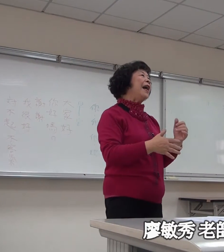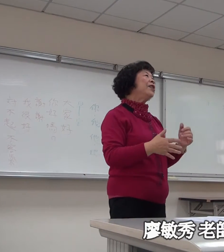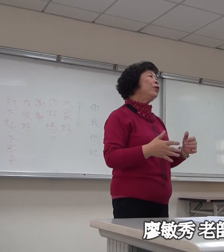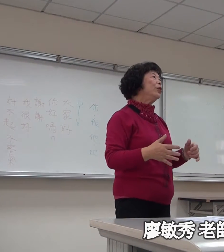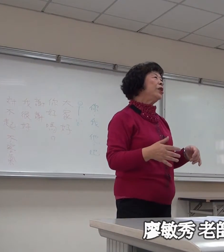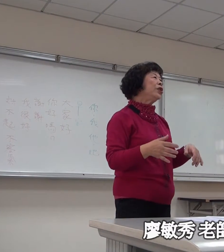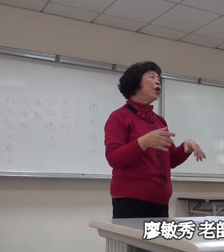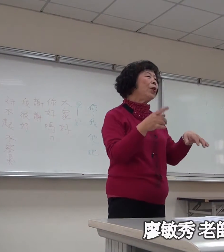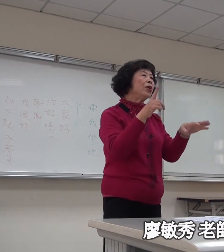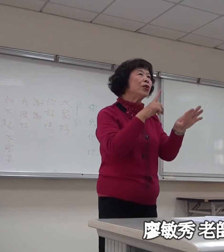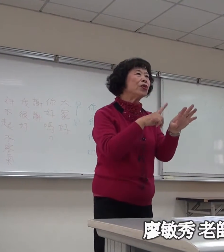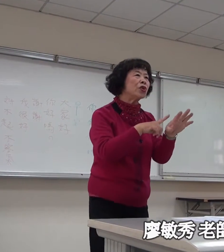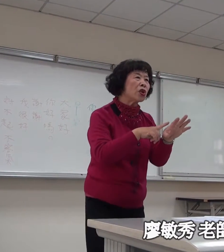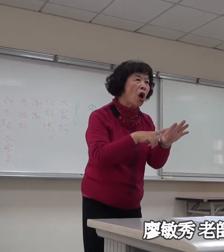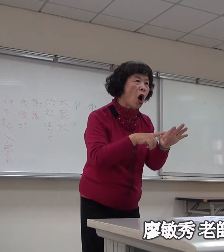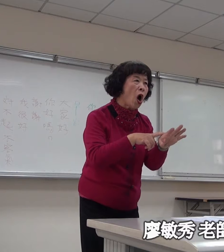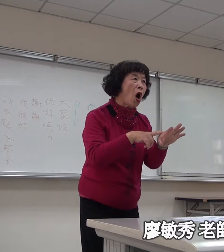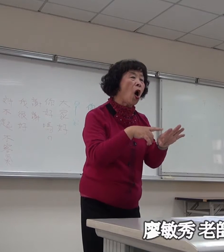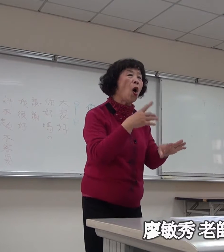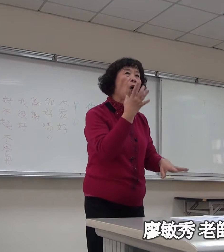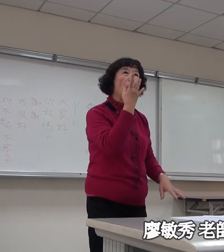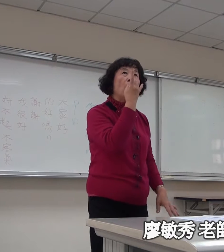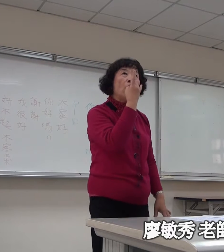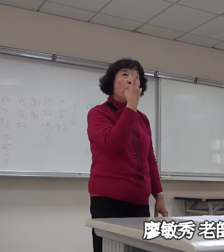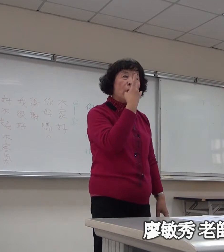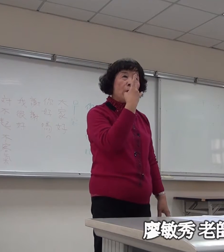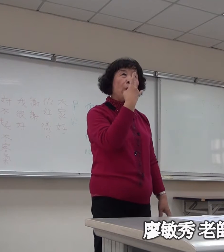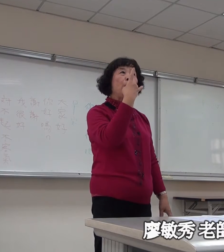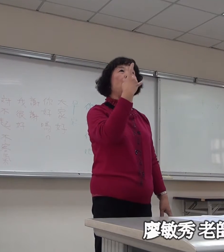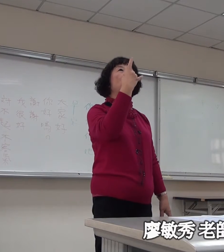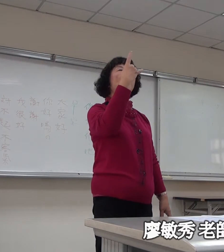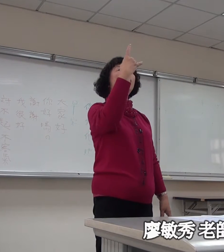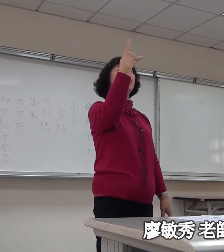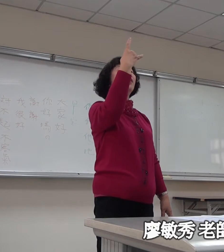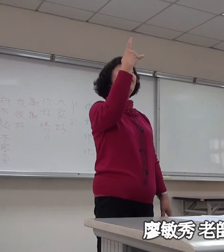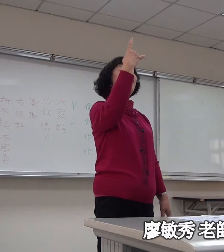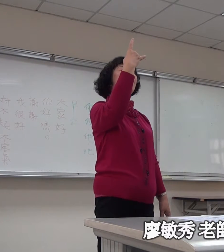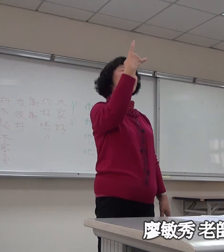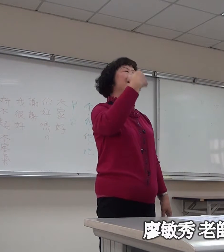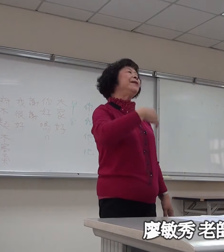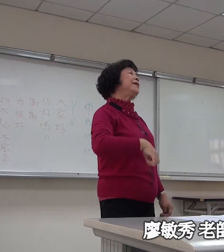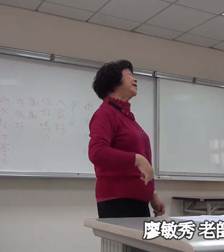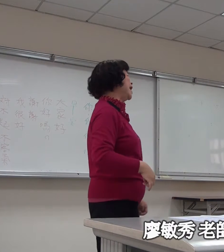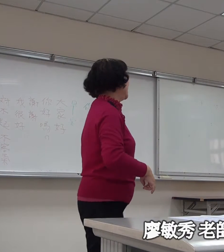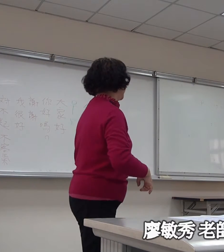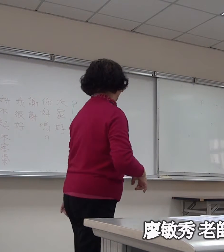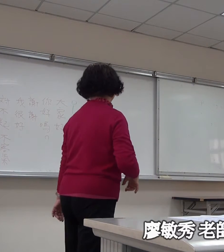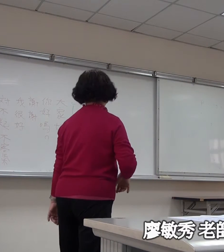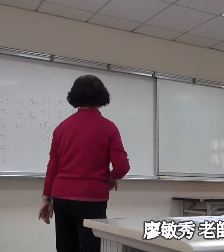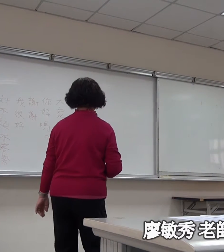有一种文字手语就是手语，来第三声了，哈。